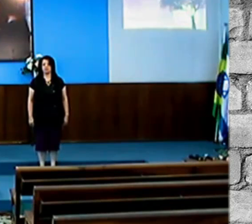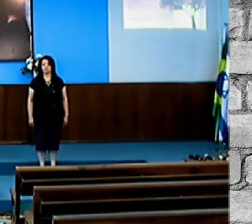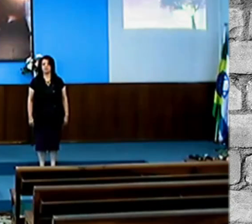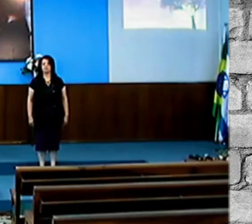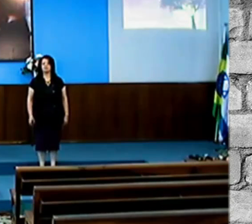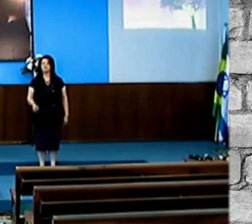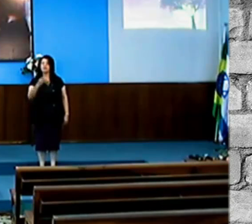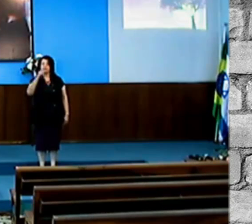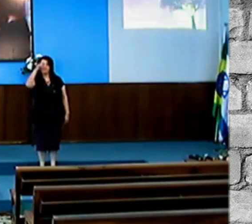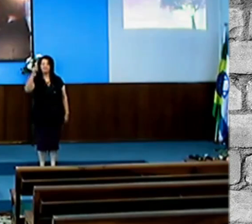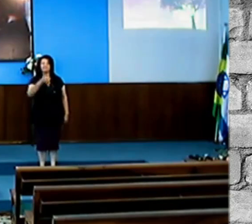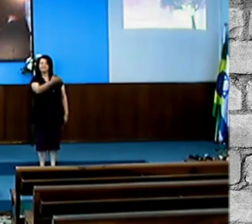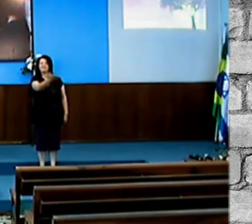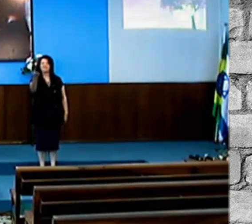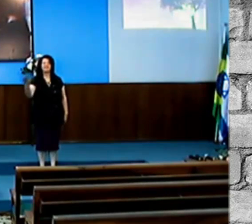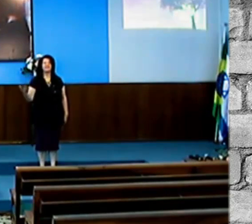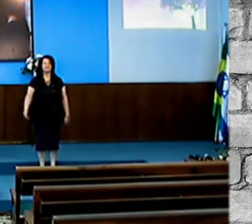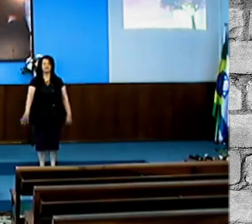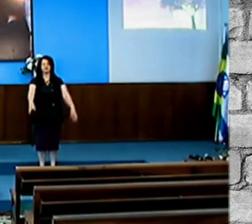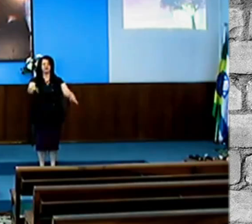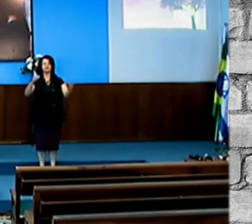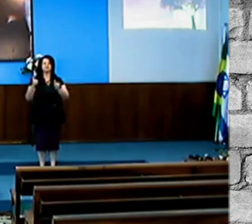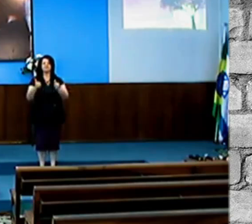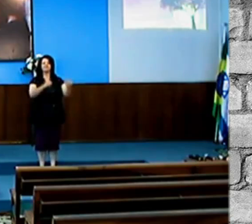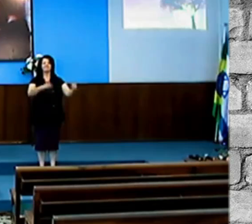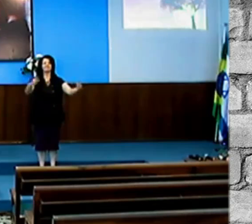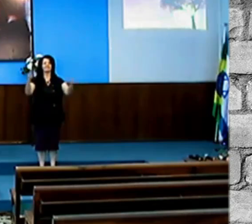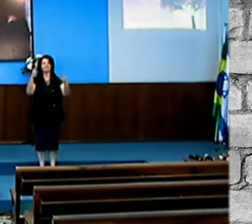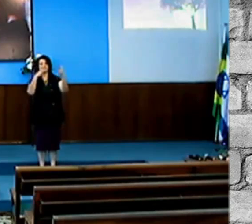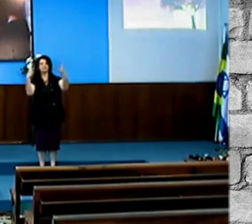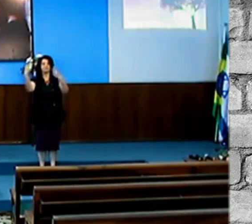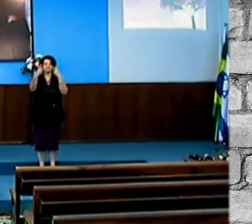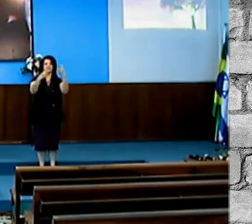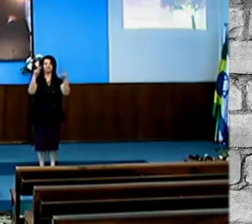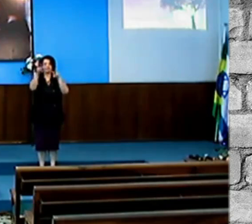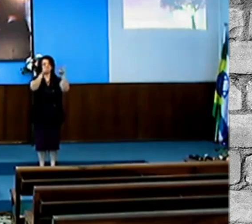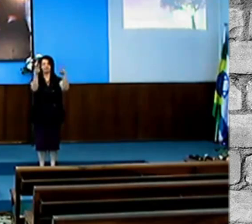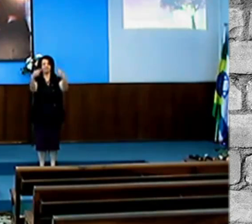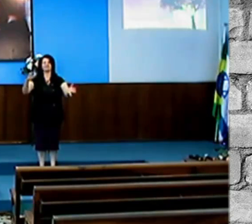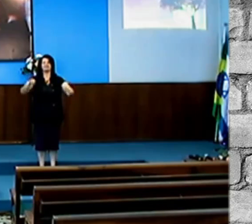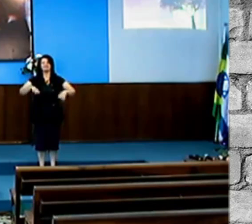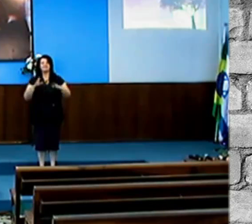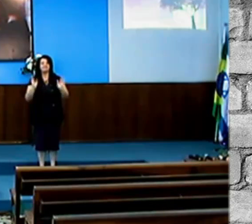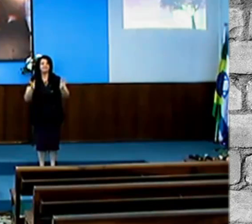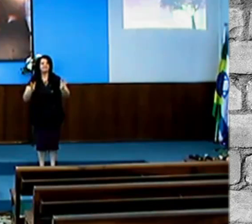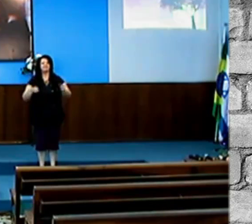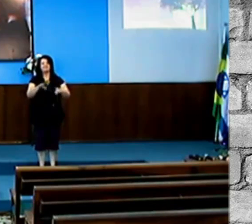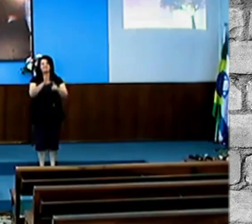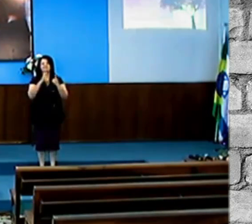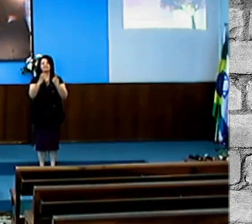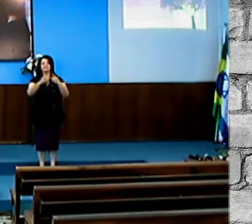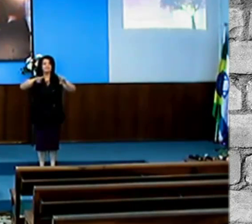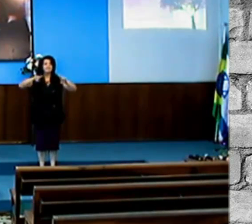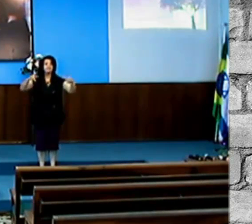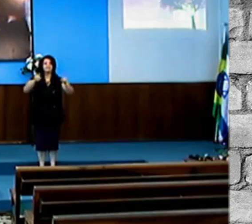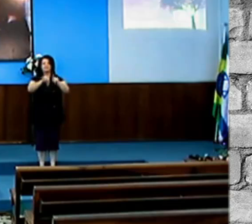Muito bem, muito bom dia a todos os irmãos e irmãs que nos acompanham através das nossas mídias sociais, porque é diferente, mas ainda